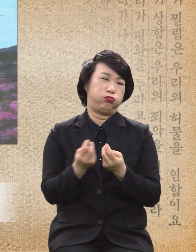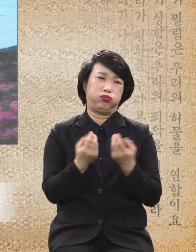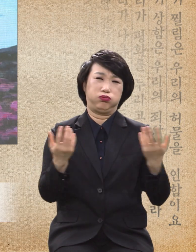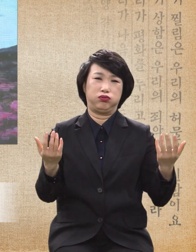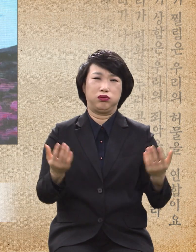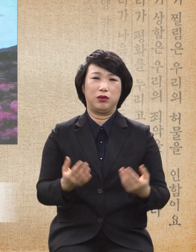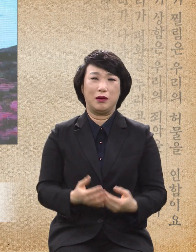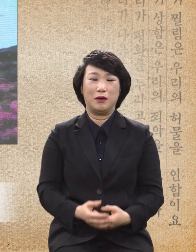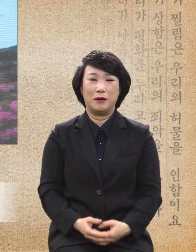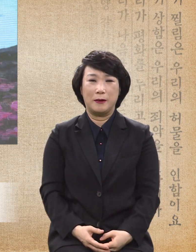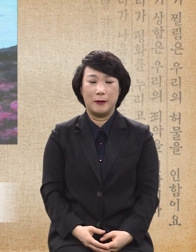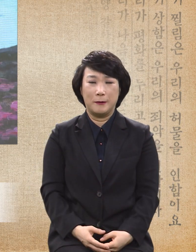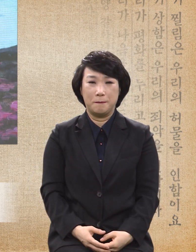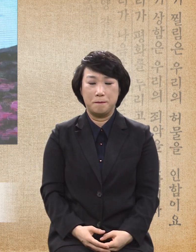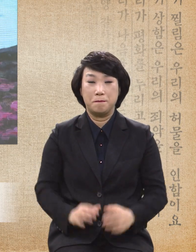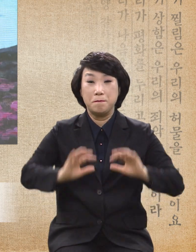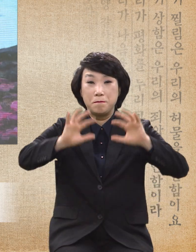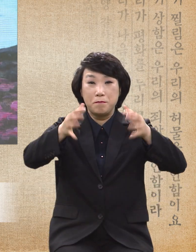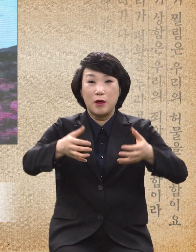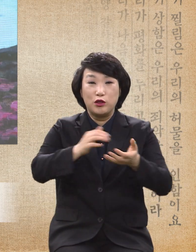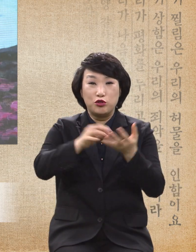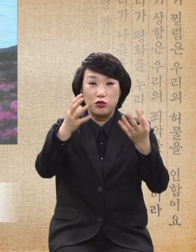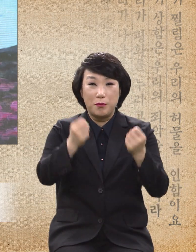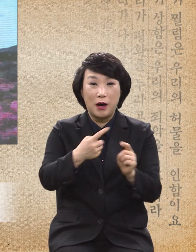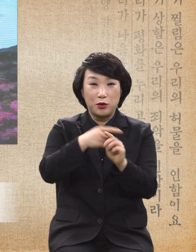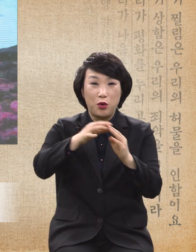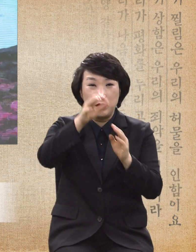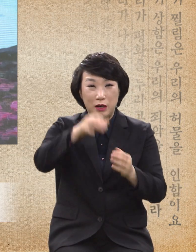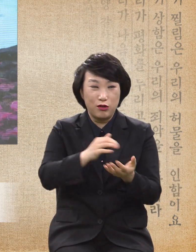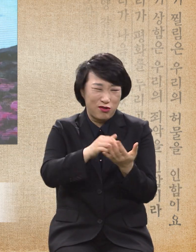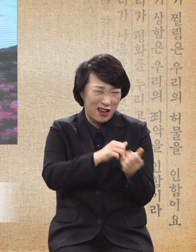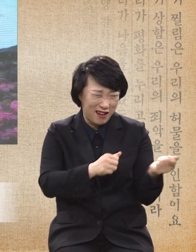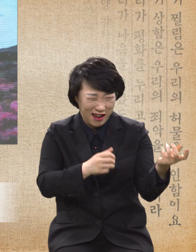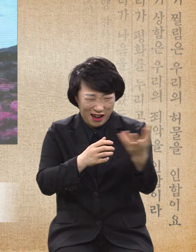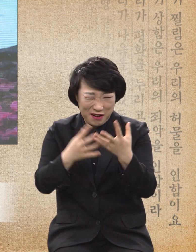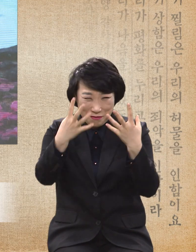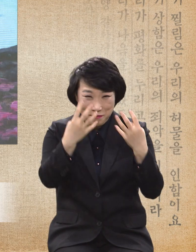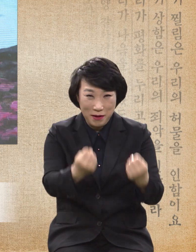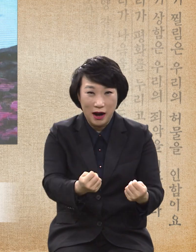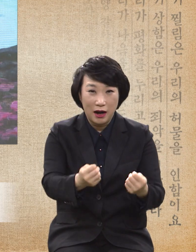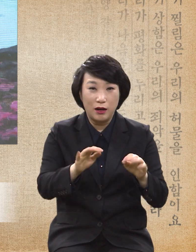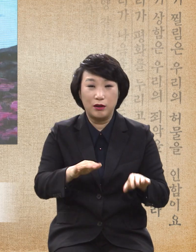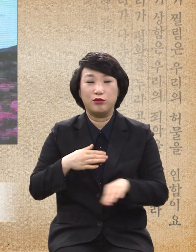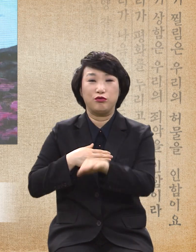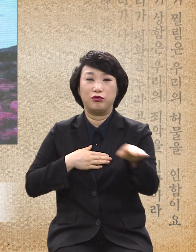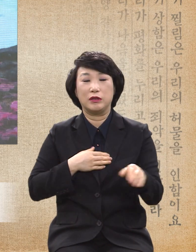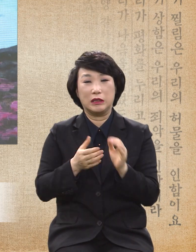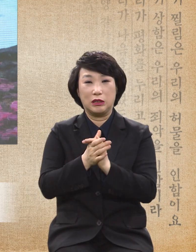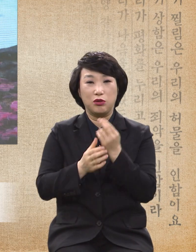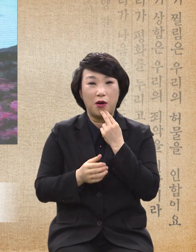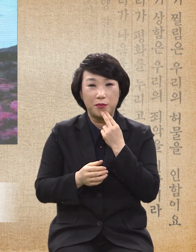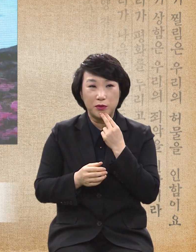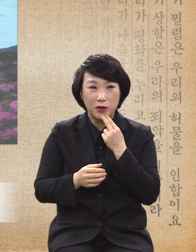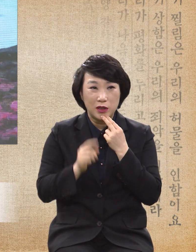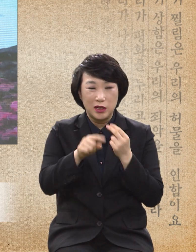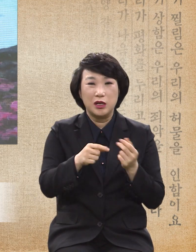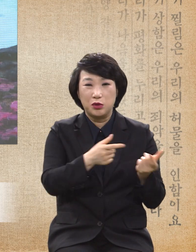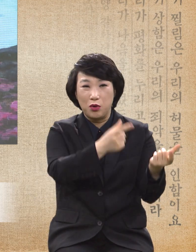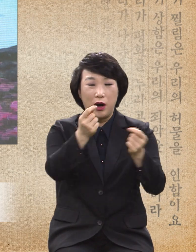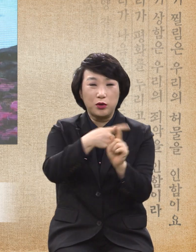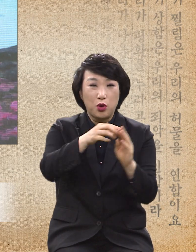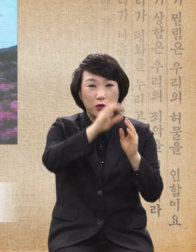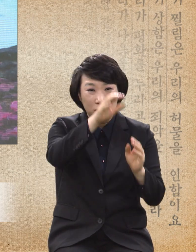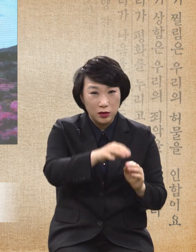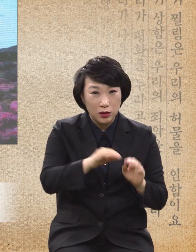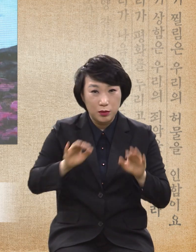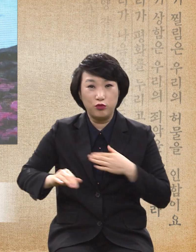없어. 전 세계에 수많은 교회가 많이 있어. 우리는 기도하는 똑같은 교회 되려면 우리 교회가